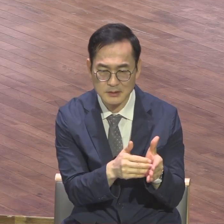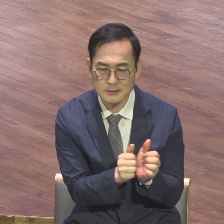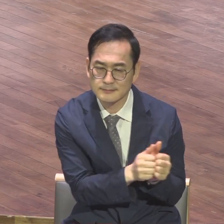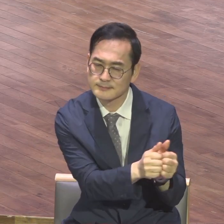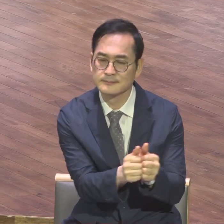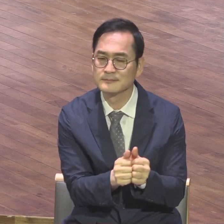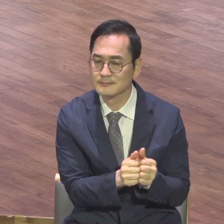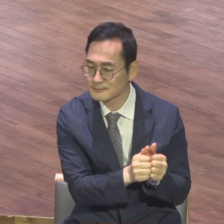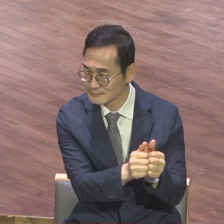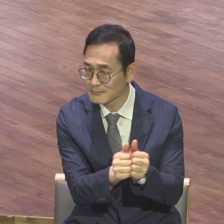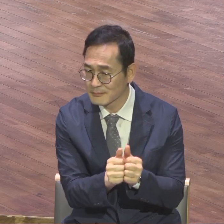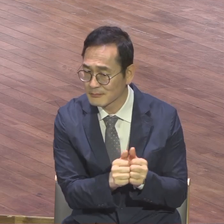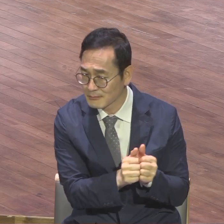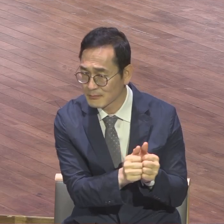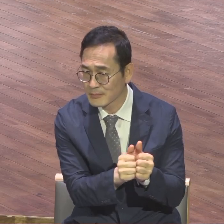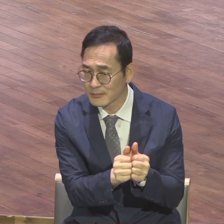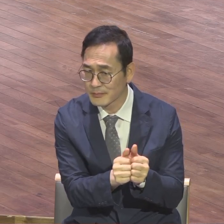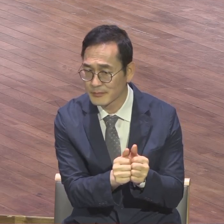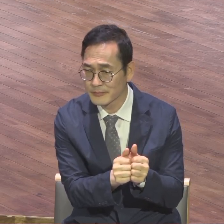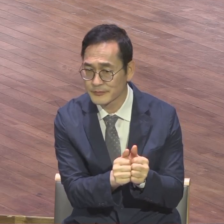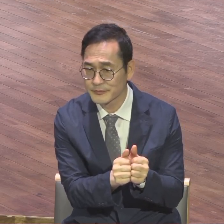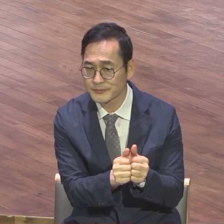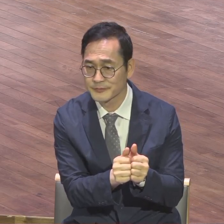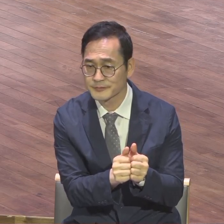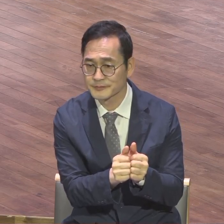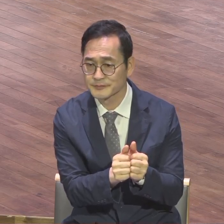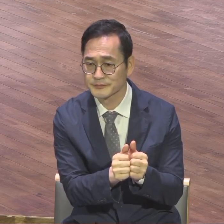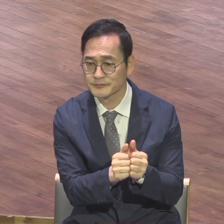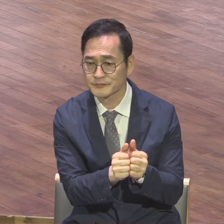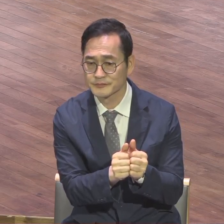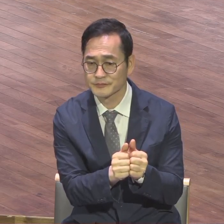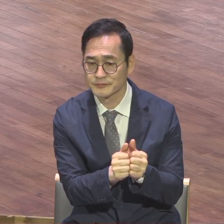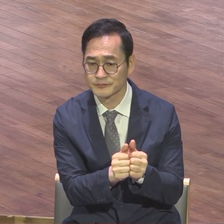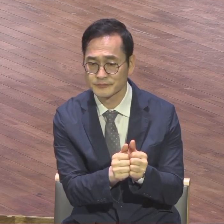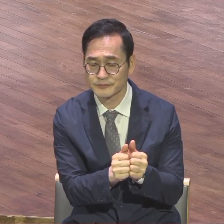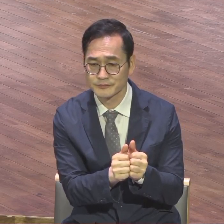바울의 마지막까지 이 누가가 함께했어요.